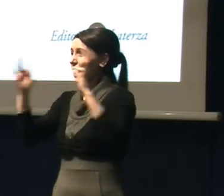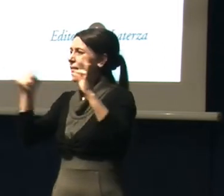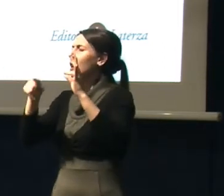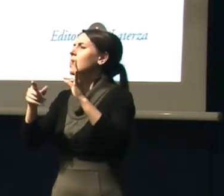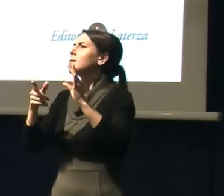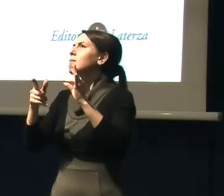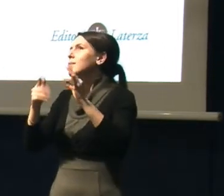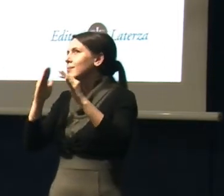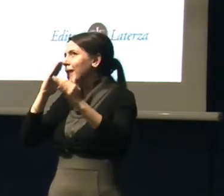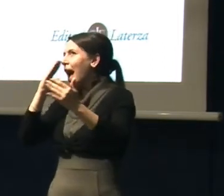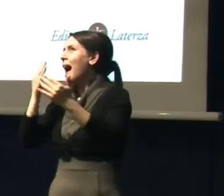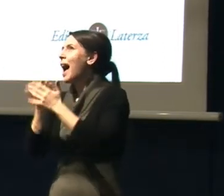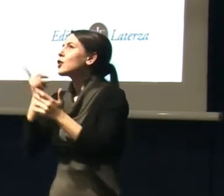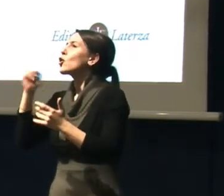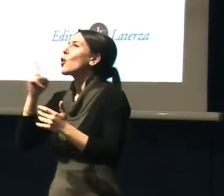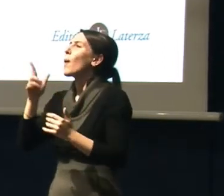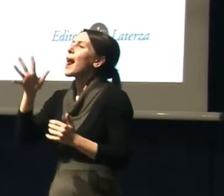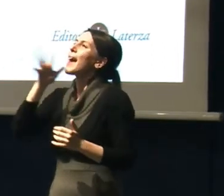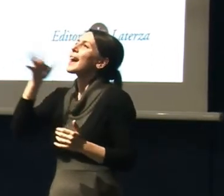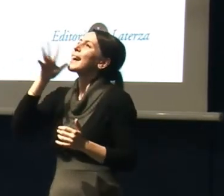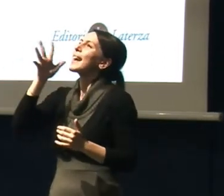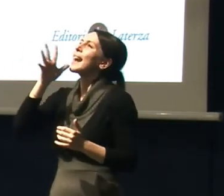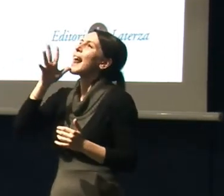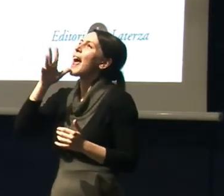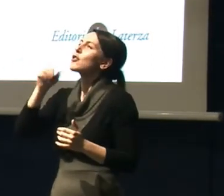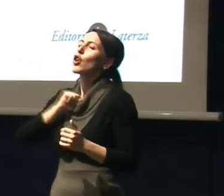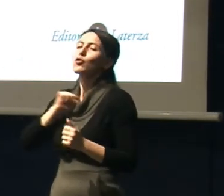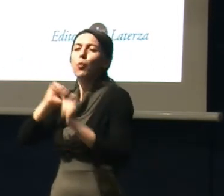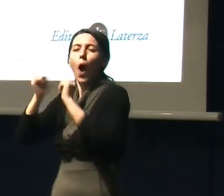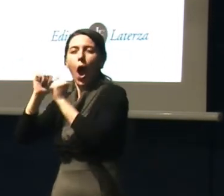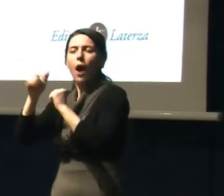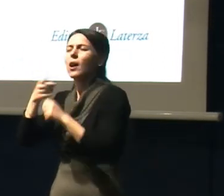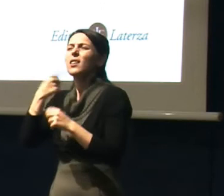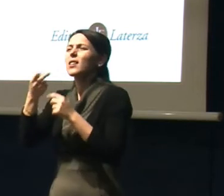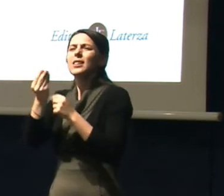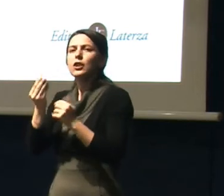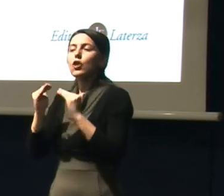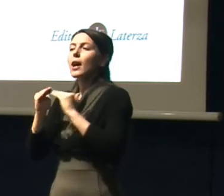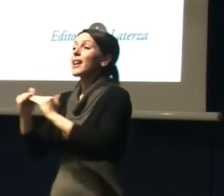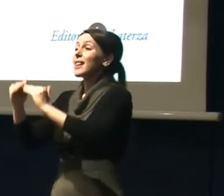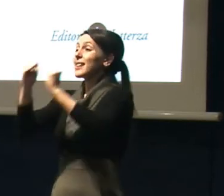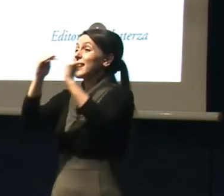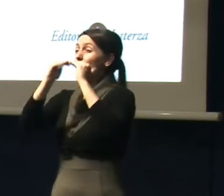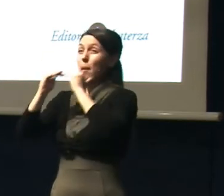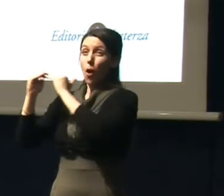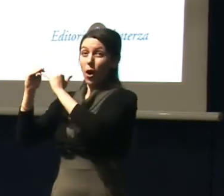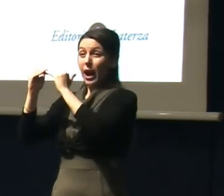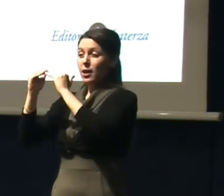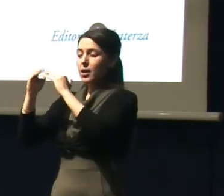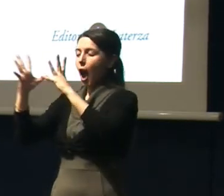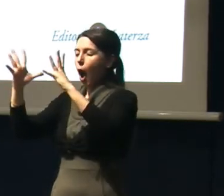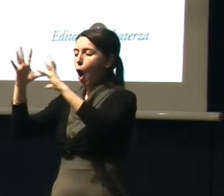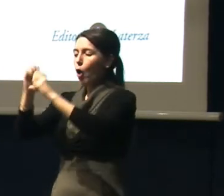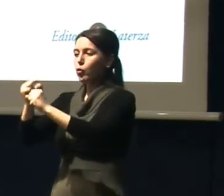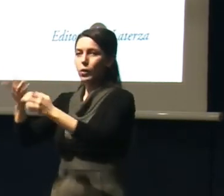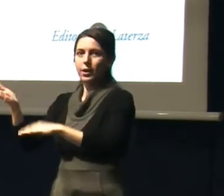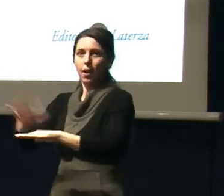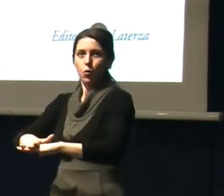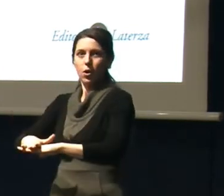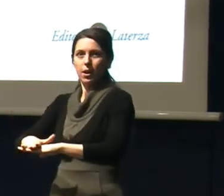grecia combattiva dei tempi di pericle che dice la democrazia muore nell'oscurità questo è il motto